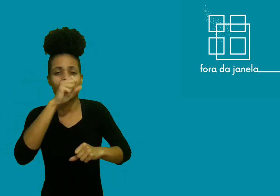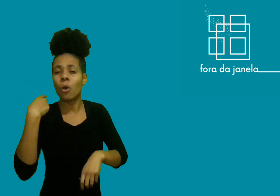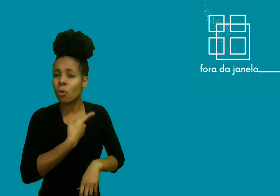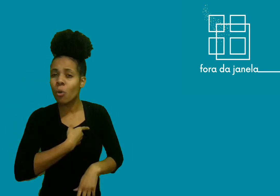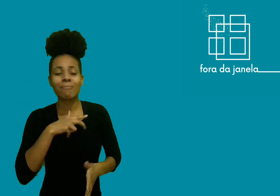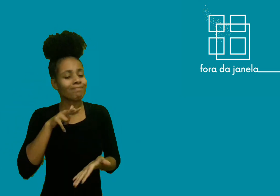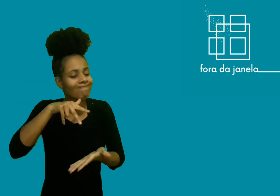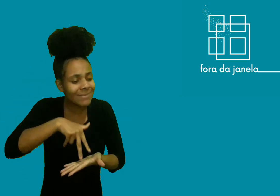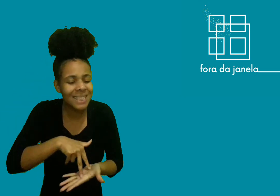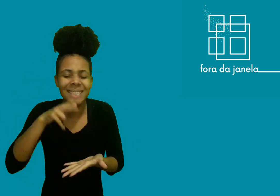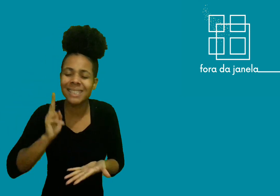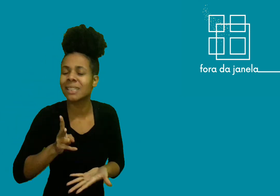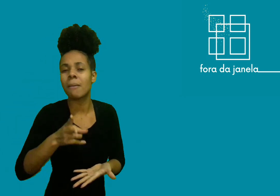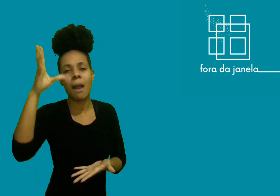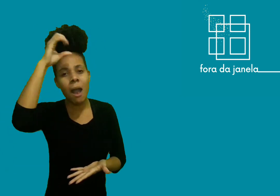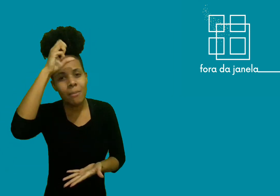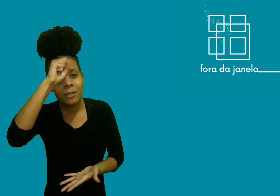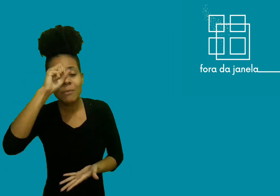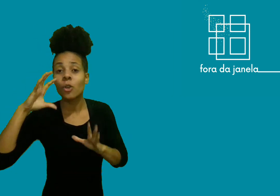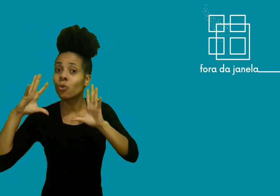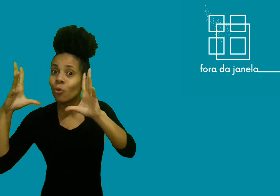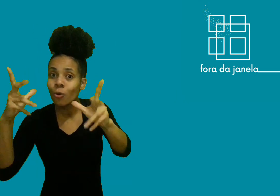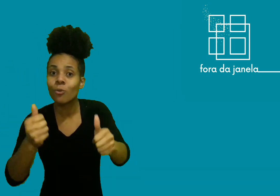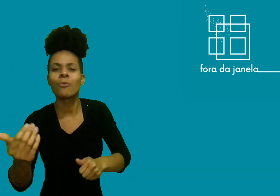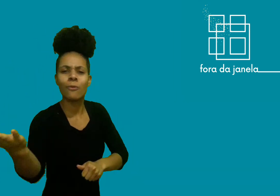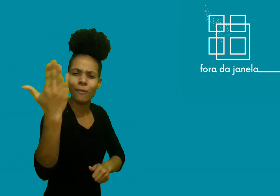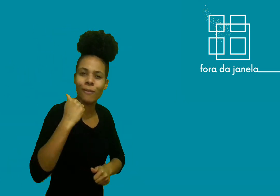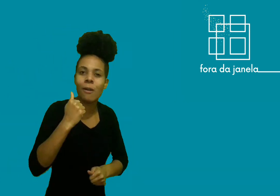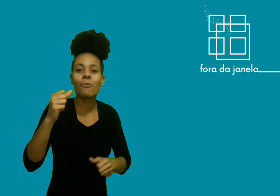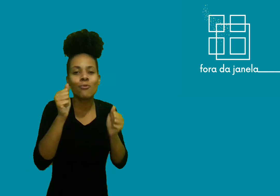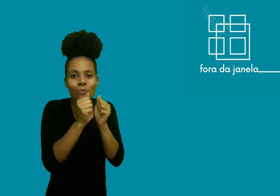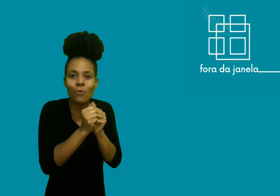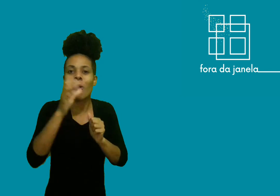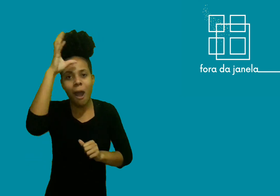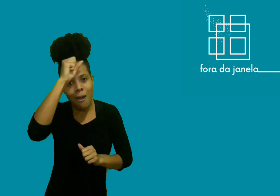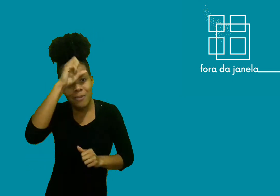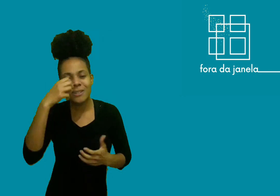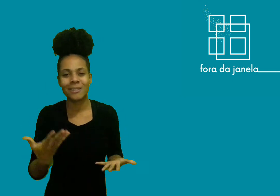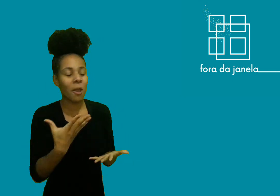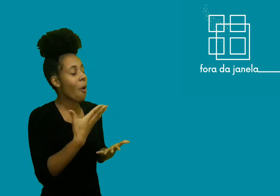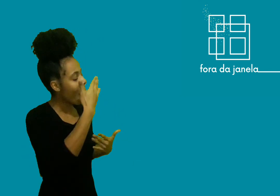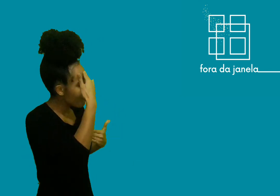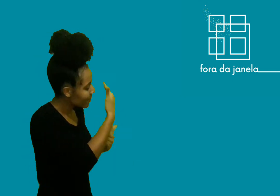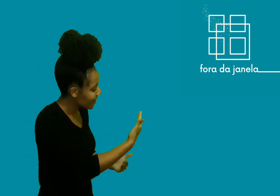então, todas as comunidades aprender junto com a gente, né? Muito obrigada mesmo pela participação nesse próprio episódio, Carol. Obrigada a vocês